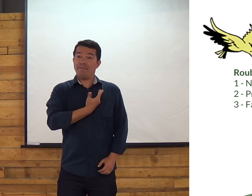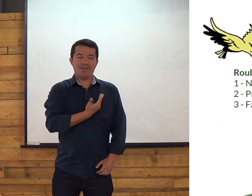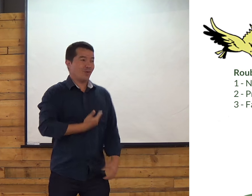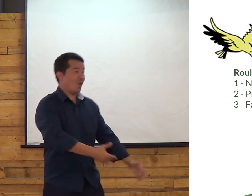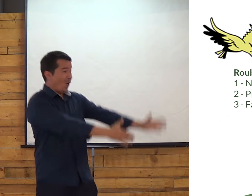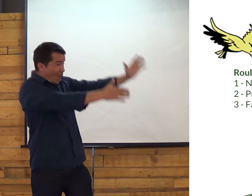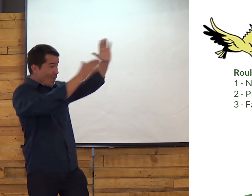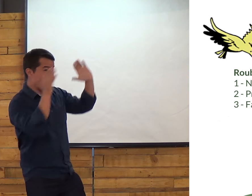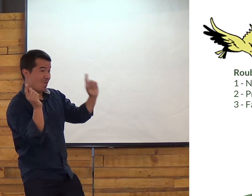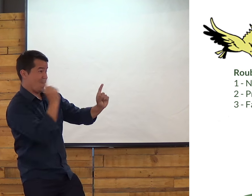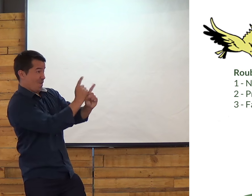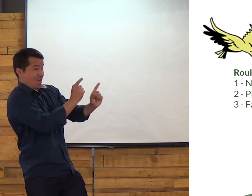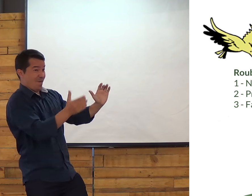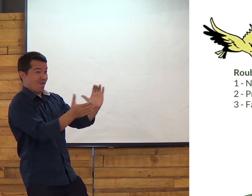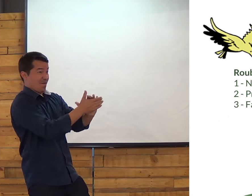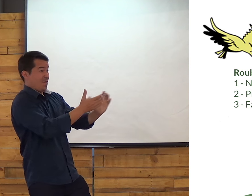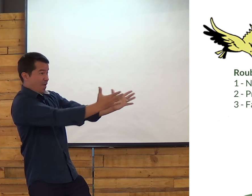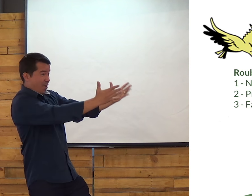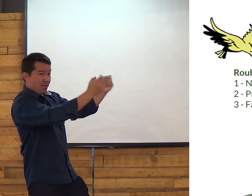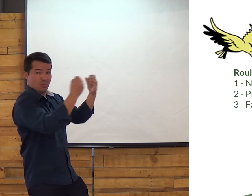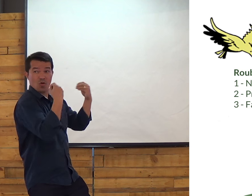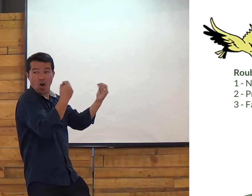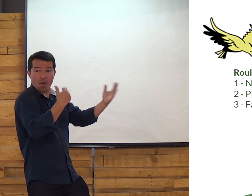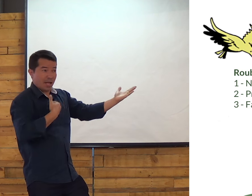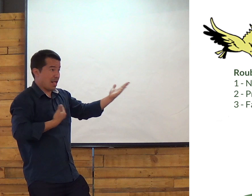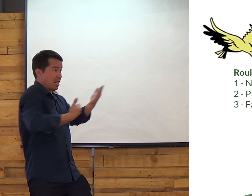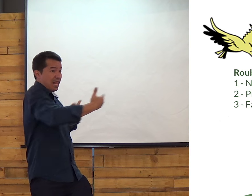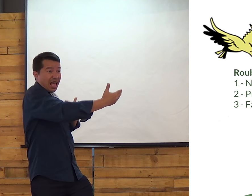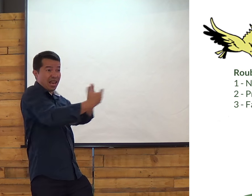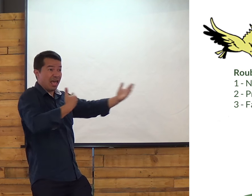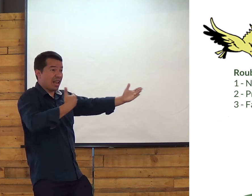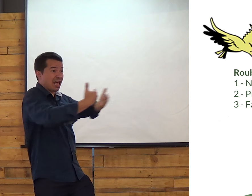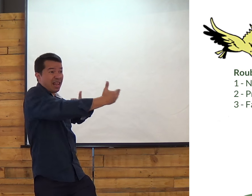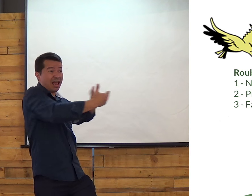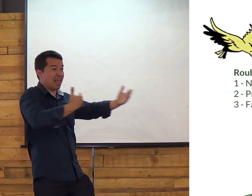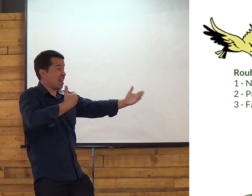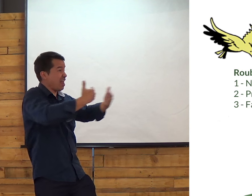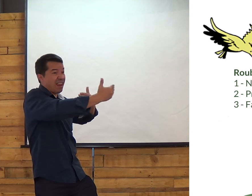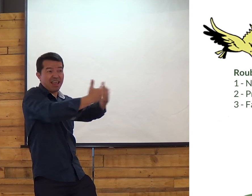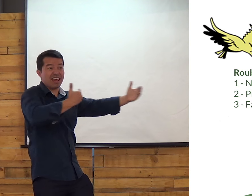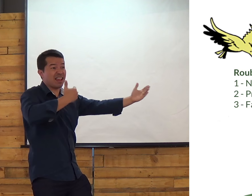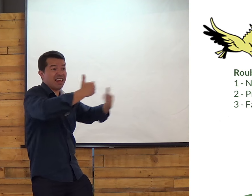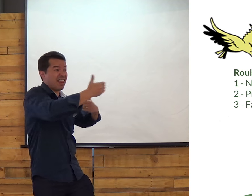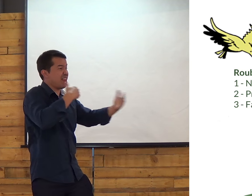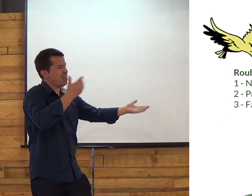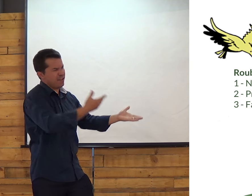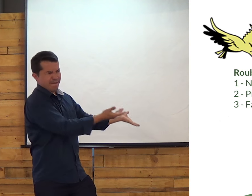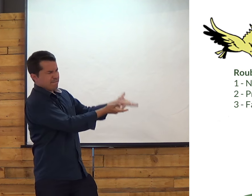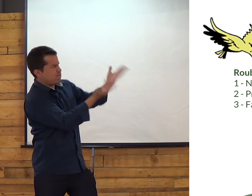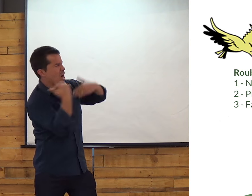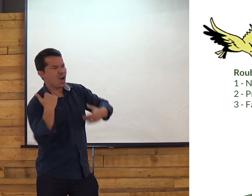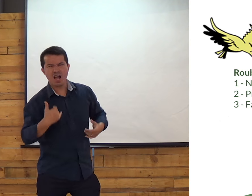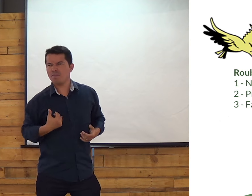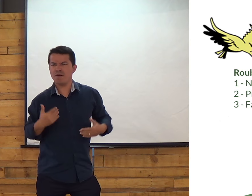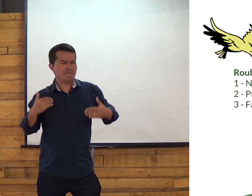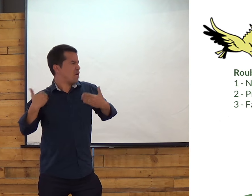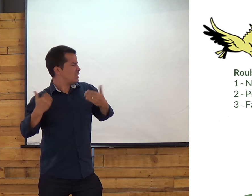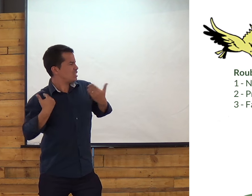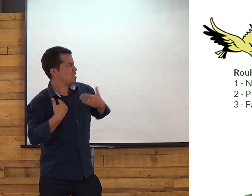casa. E você encontra algum amigo ali, oh, tudo bem, como vai? Bate papo, vem papo para lá, para